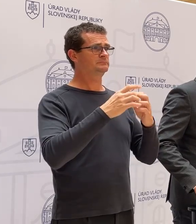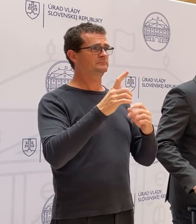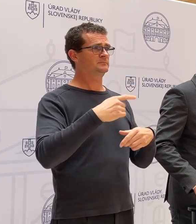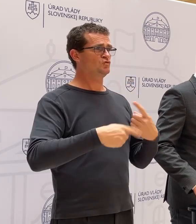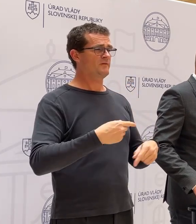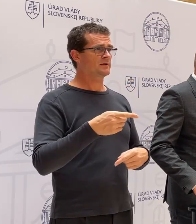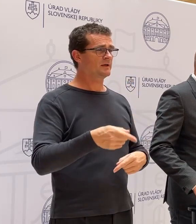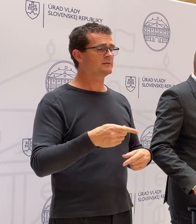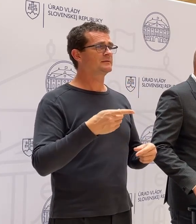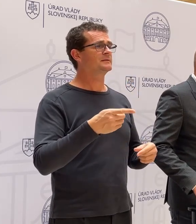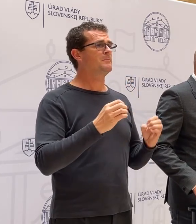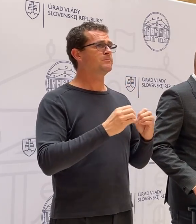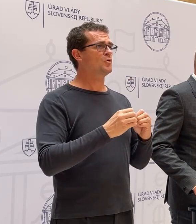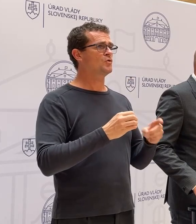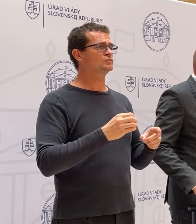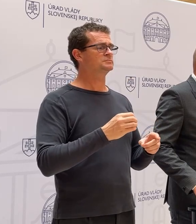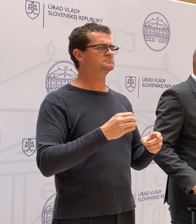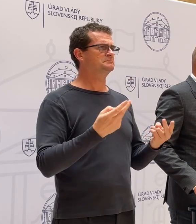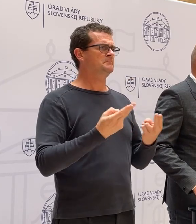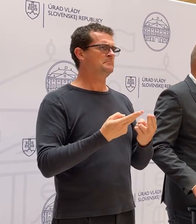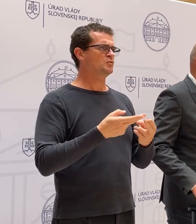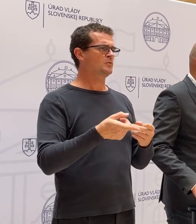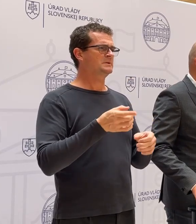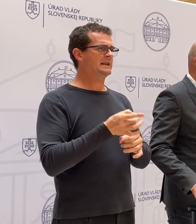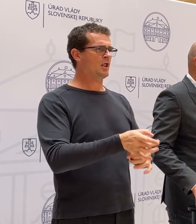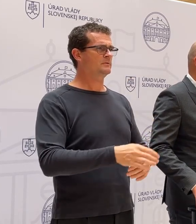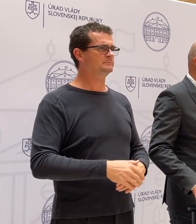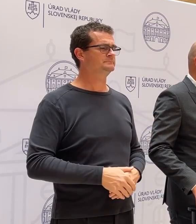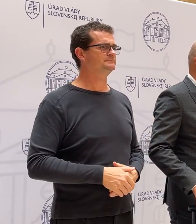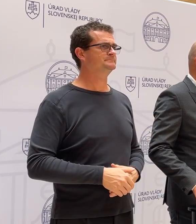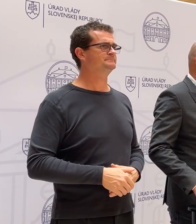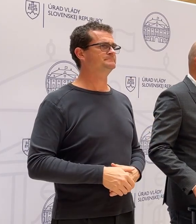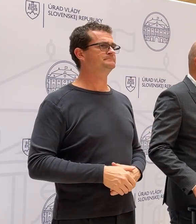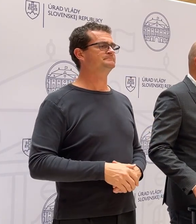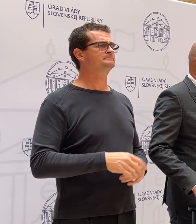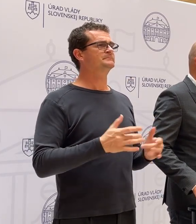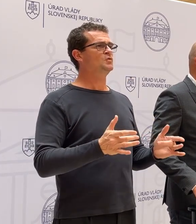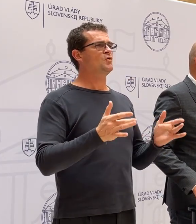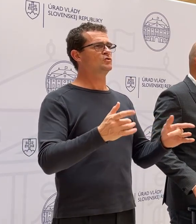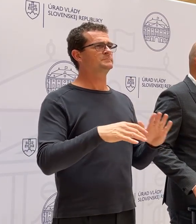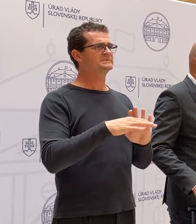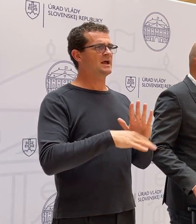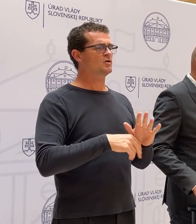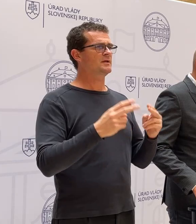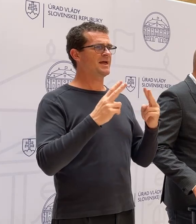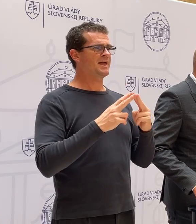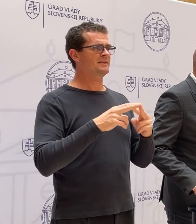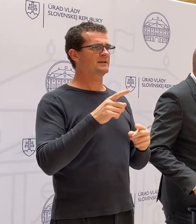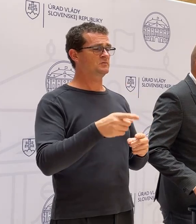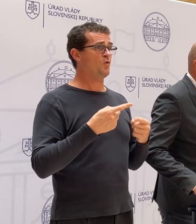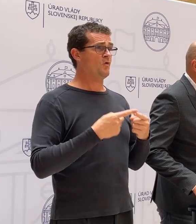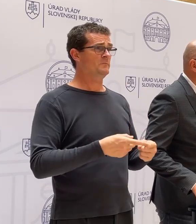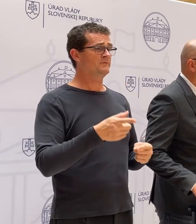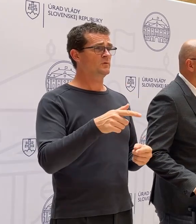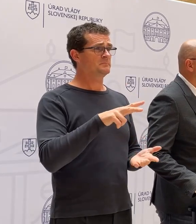fabriku. No a ten Bosch pôjde porovnateľnou rýchlosťou. Ešte k tým odsunutým zákonom o energii, to nejak ovplyvní